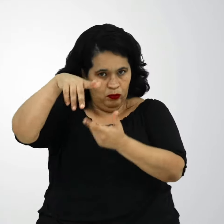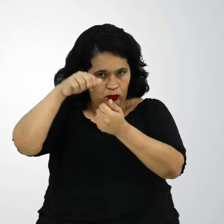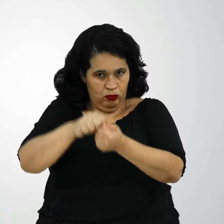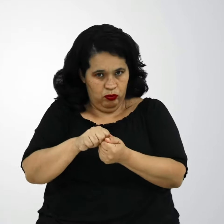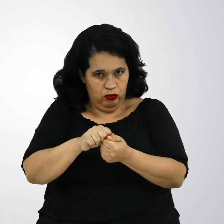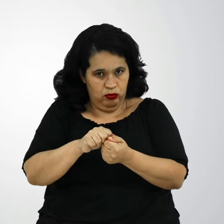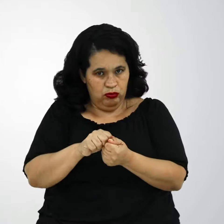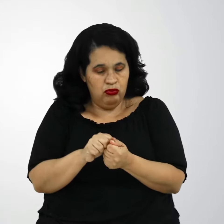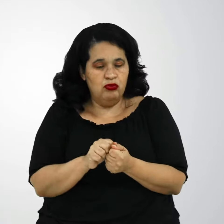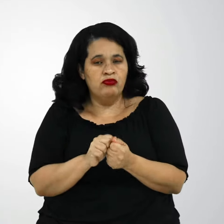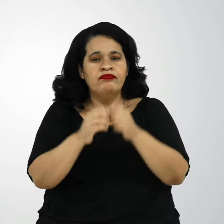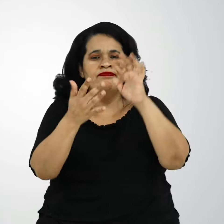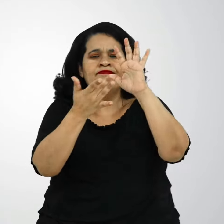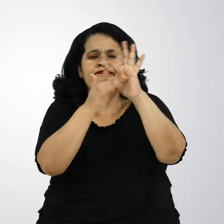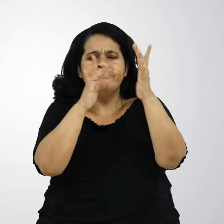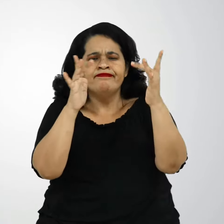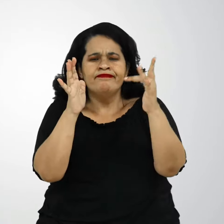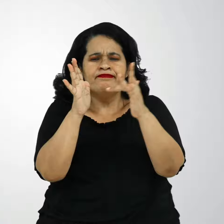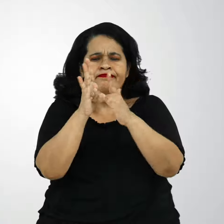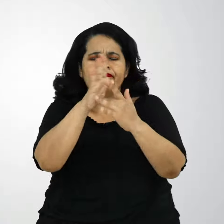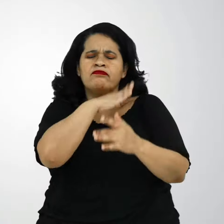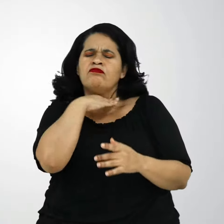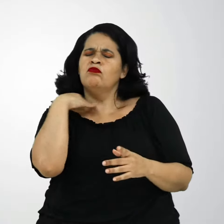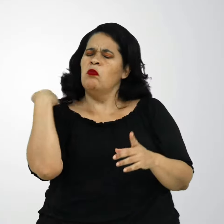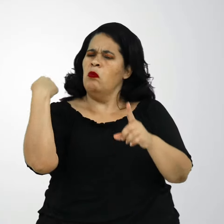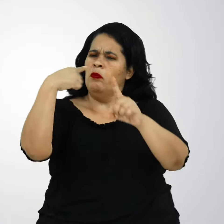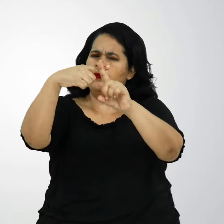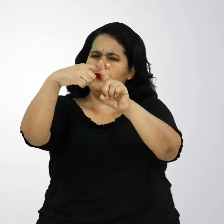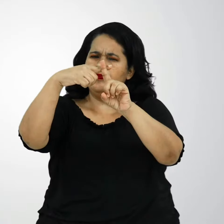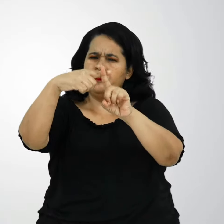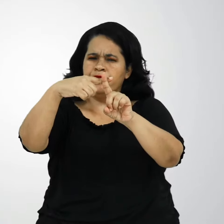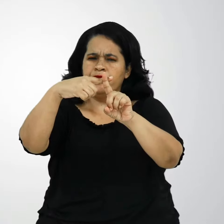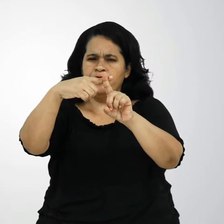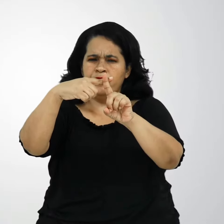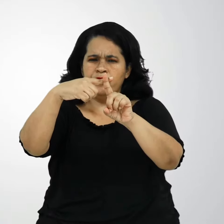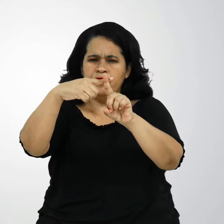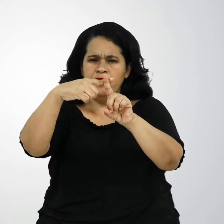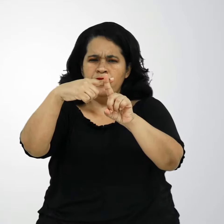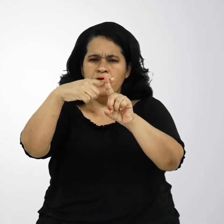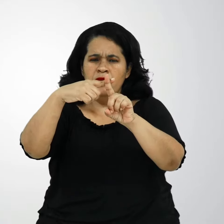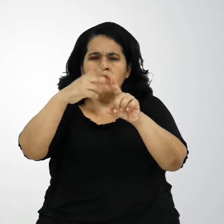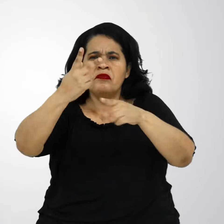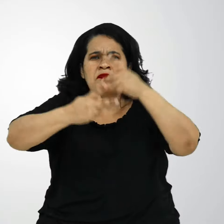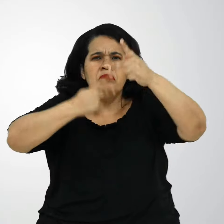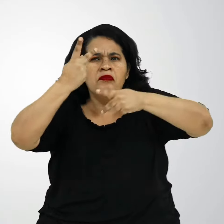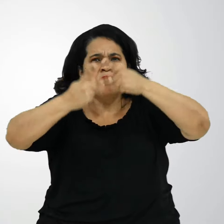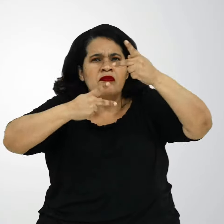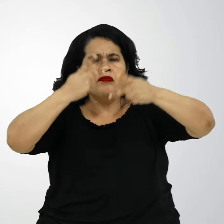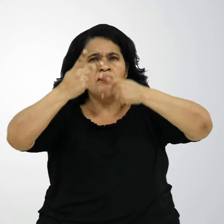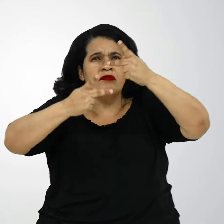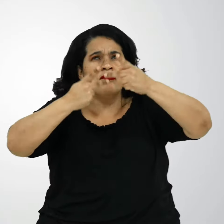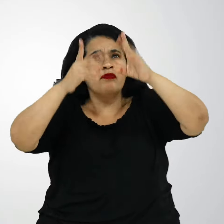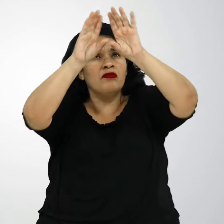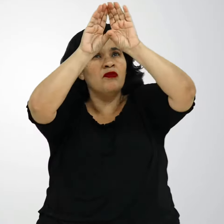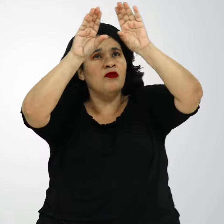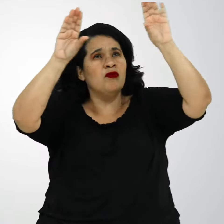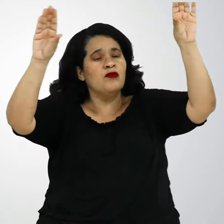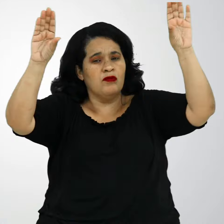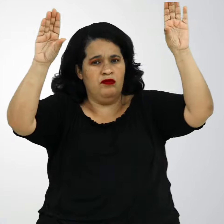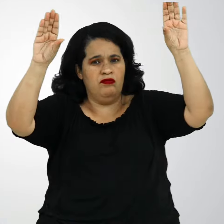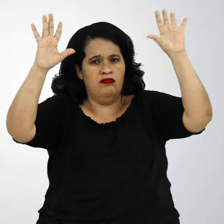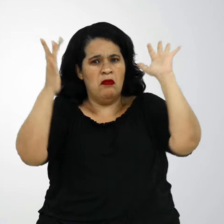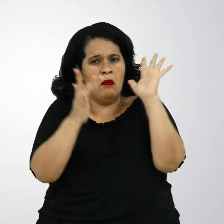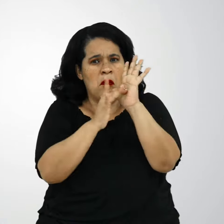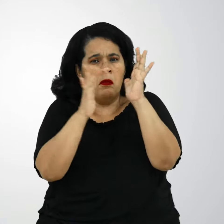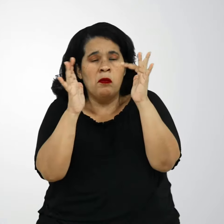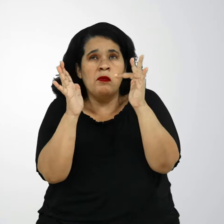o anjo chega a dizer assim, esse Jesus que vocês estão vendo indo ao céu, ele voltará. Então, nós vamos entender que é